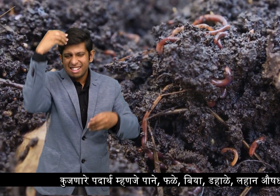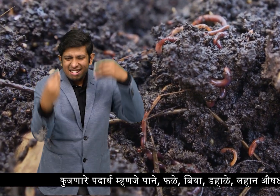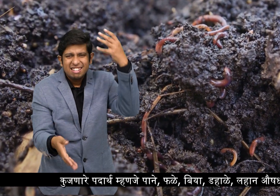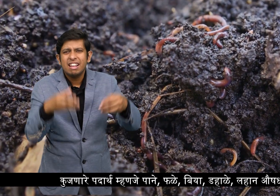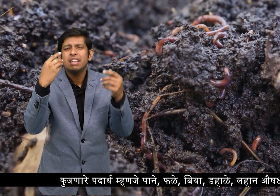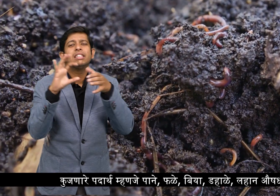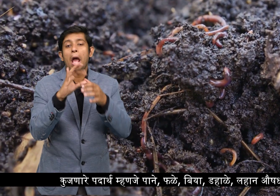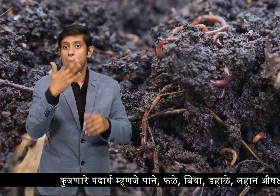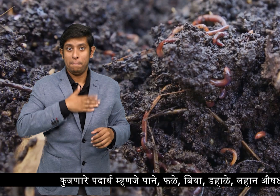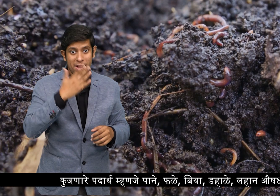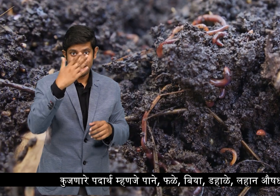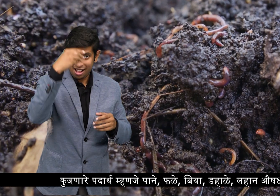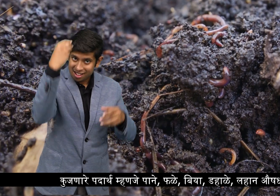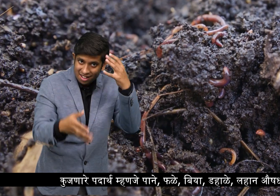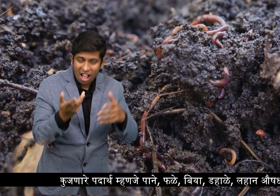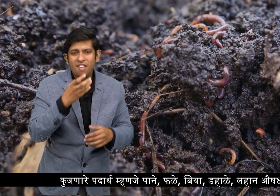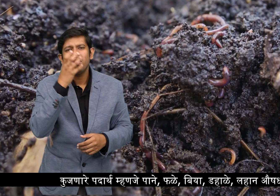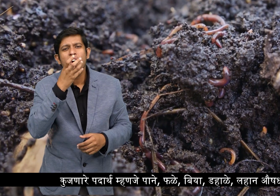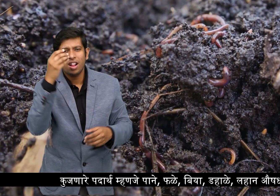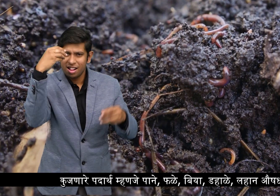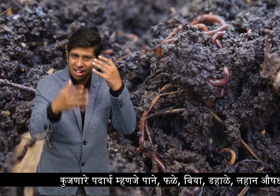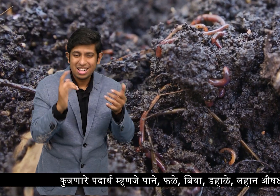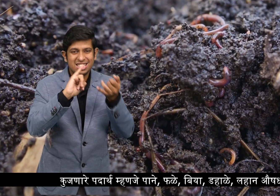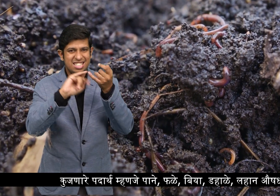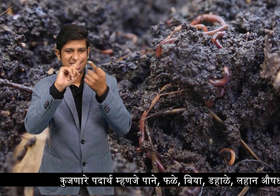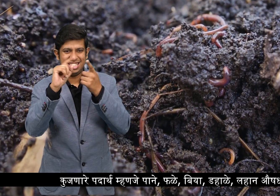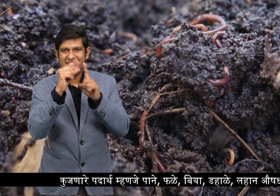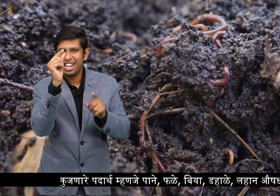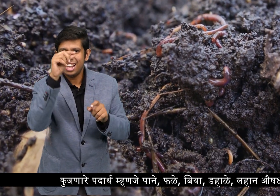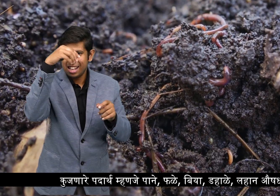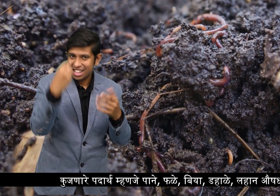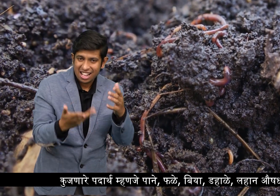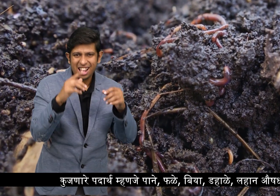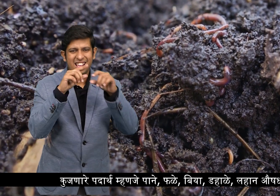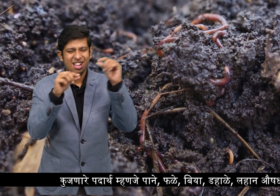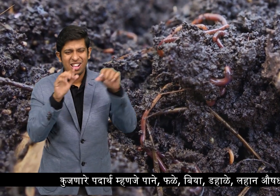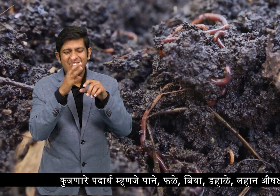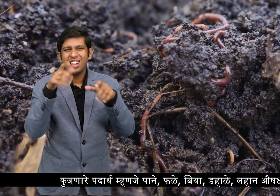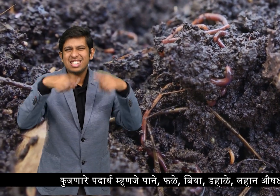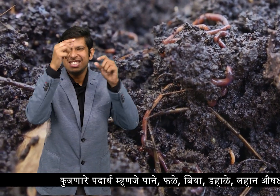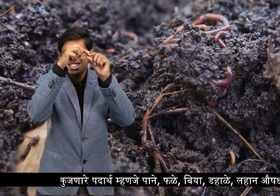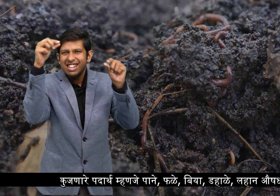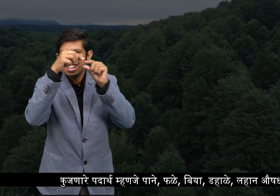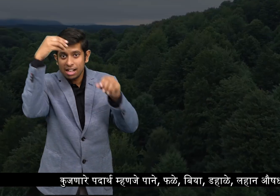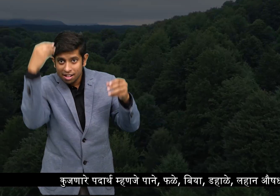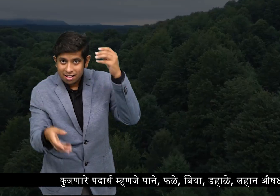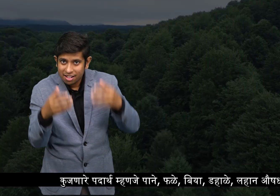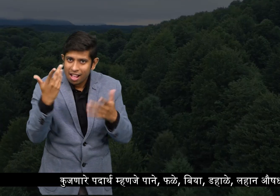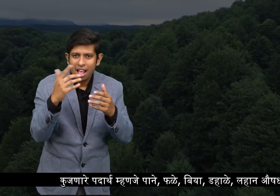कुजणारे पदार्थ म्हणजे पाने, फळे, बिया, ढाळे, लहान औषधी वनस्पती आणि